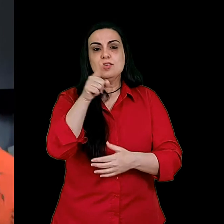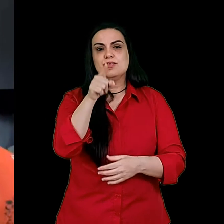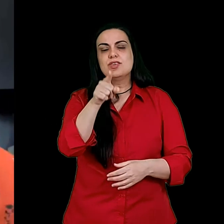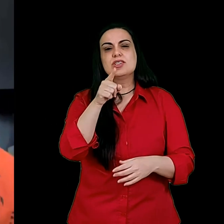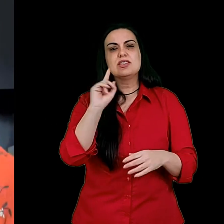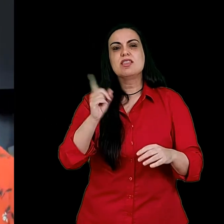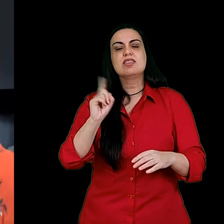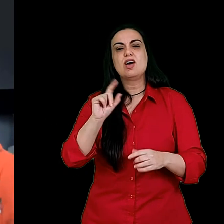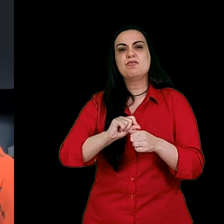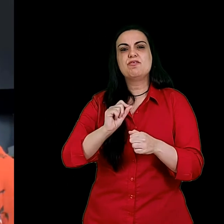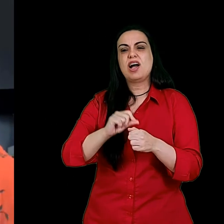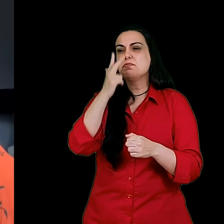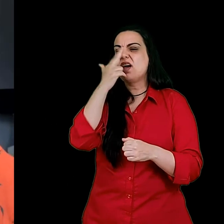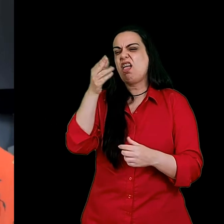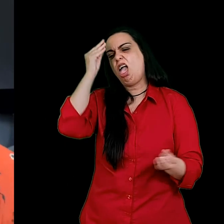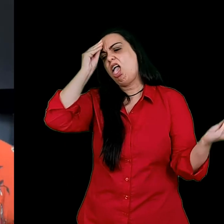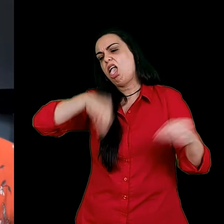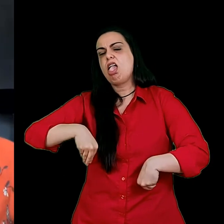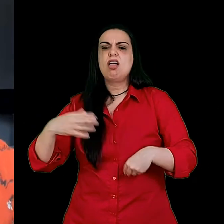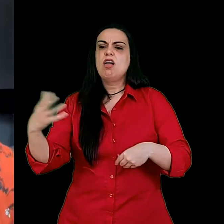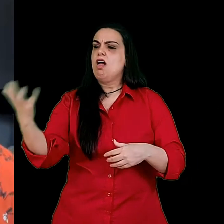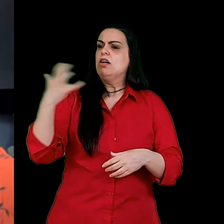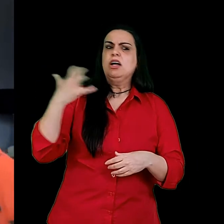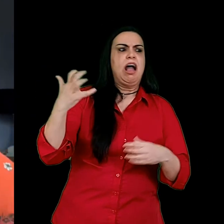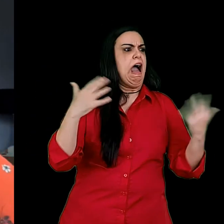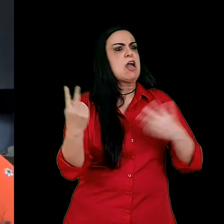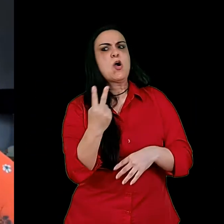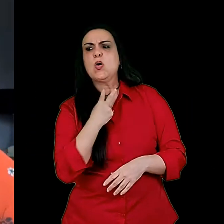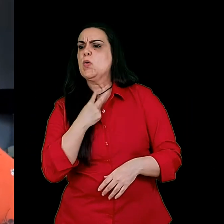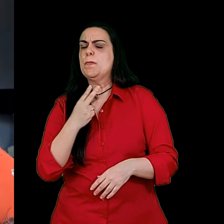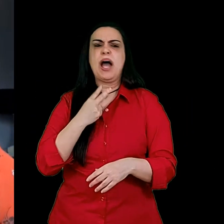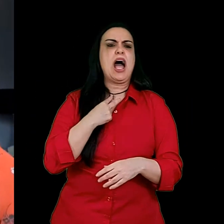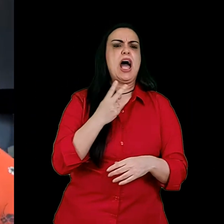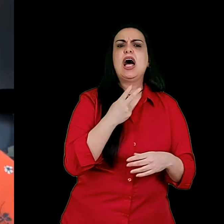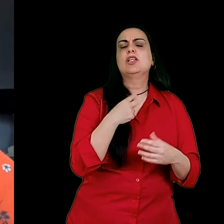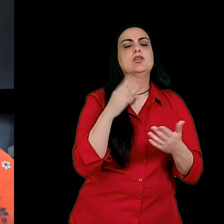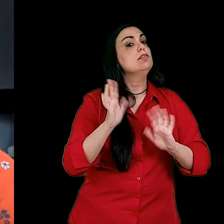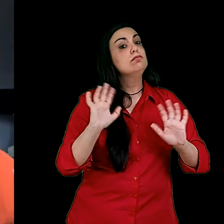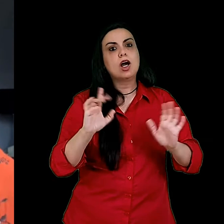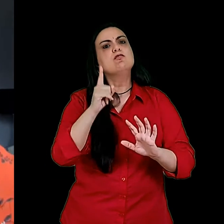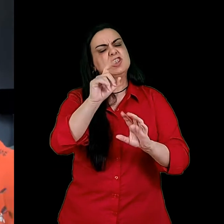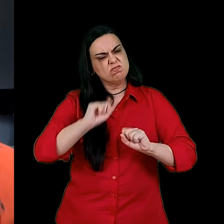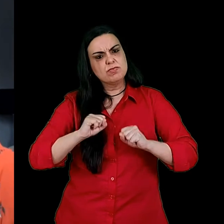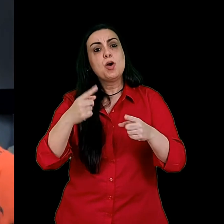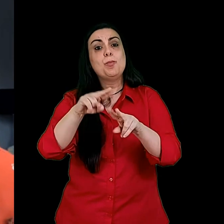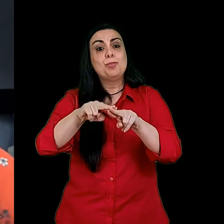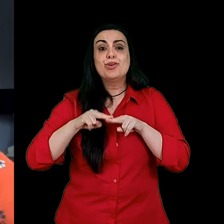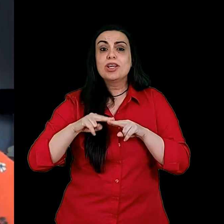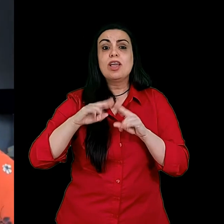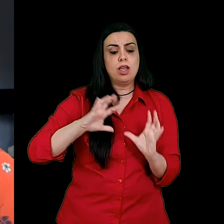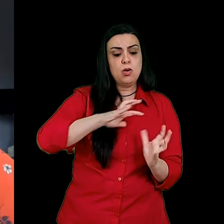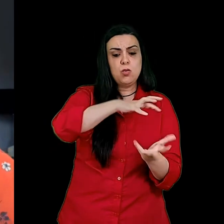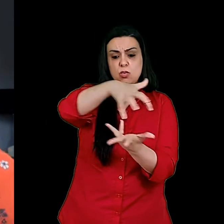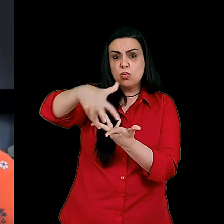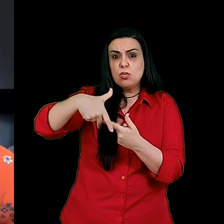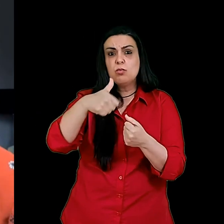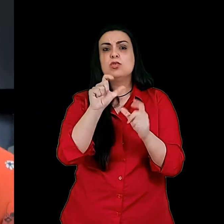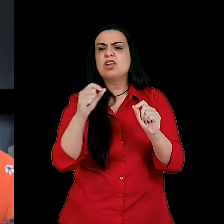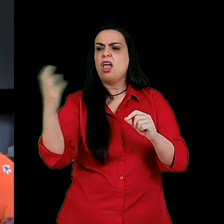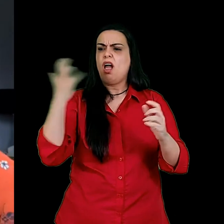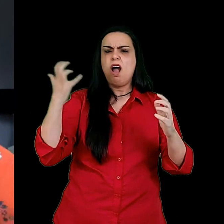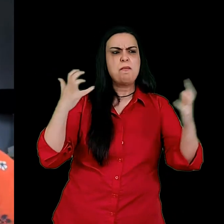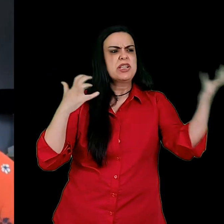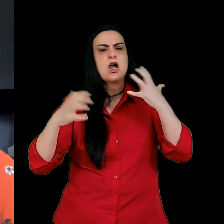se deixado levar pela pressão das coisas urgentes que você tem para fazer no dia a dia, né? Porque o mundo coloca sobre você essa pressão.